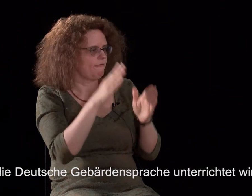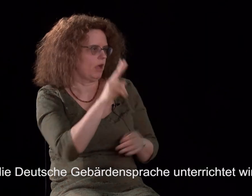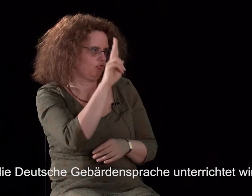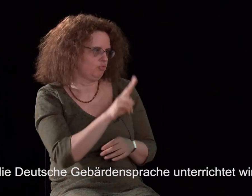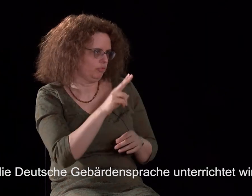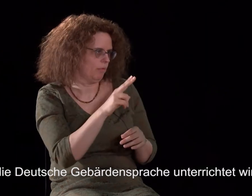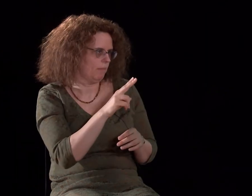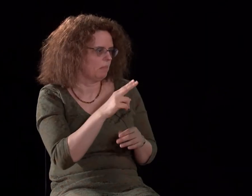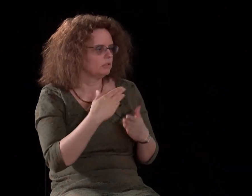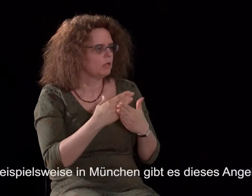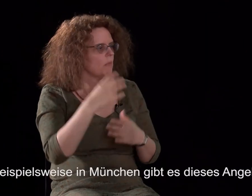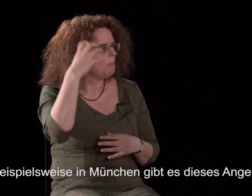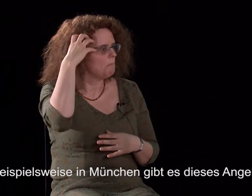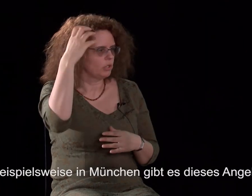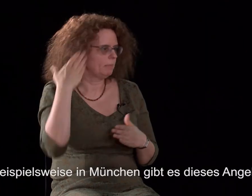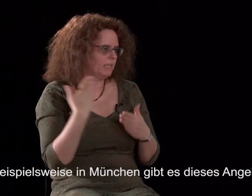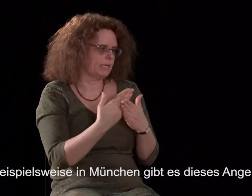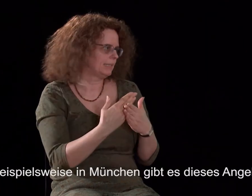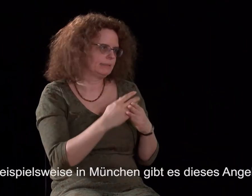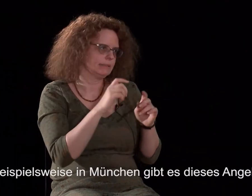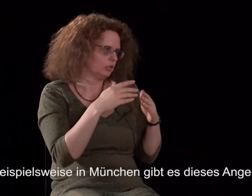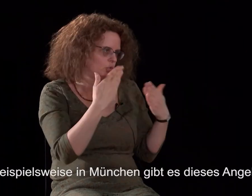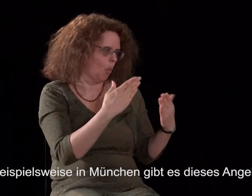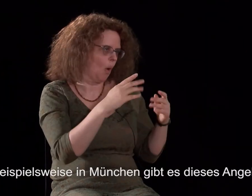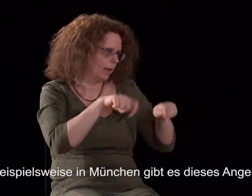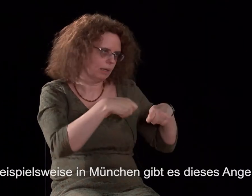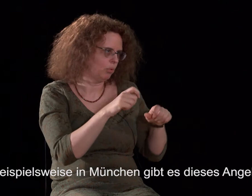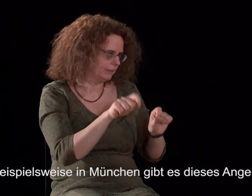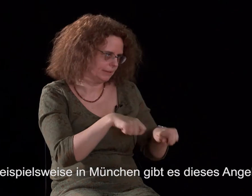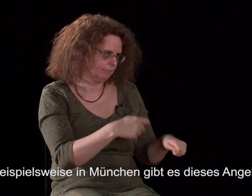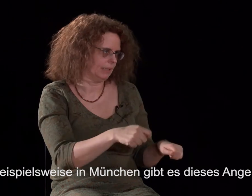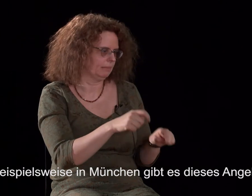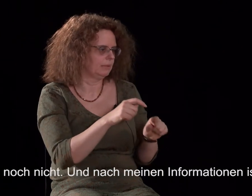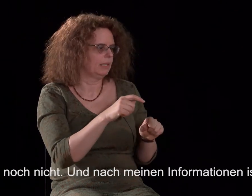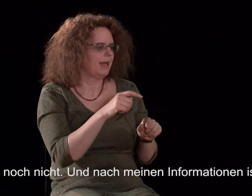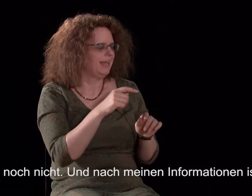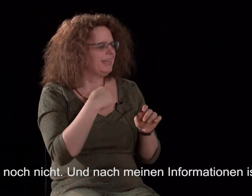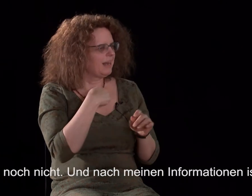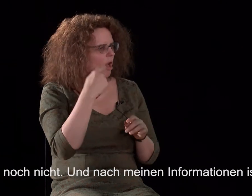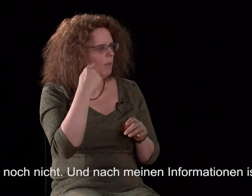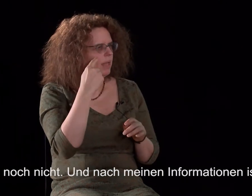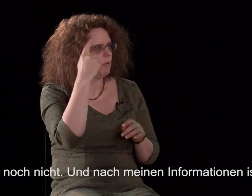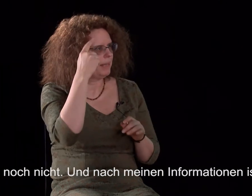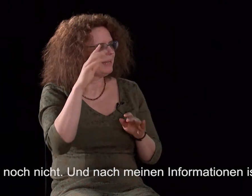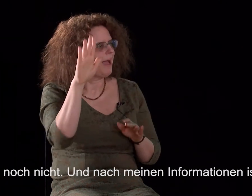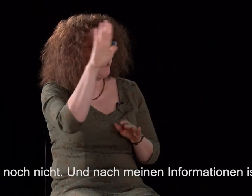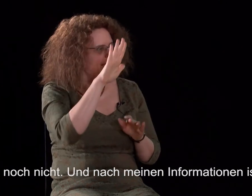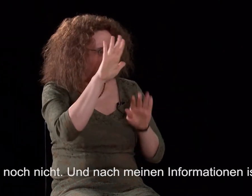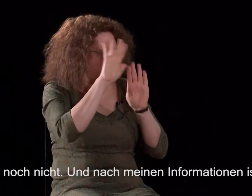unterrichtet wird an der Universität. Beispielsweise in München gibt es dieses Angebot bislang noch nicht. Und nach